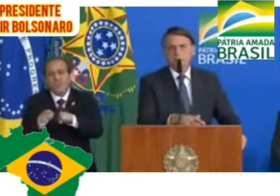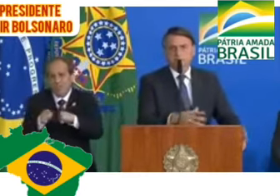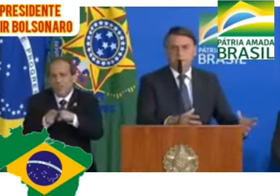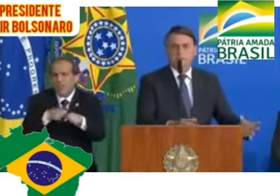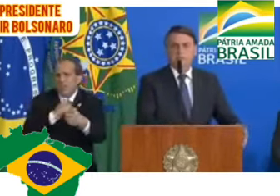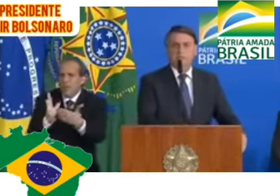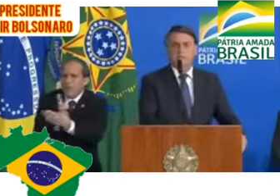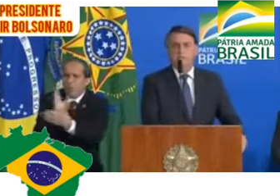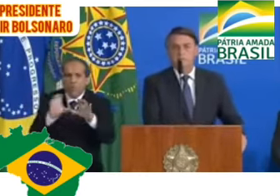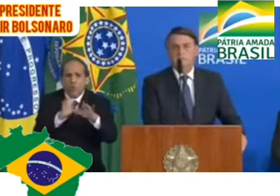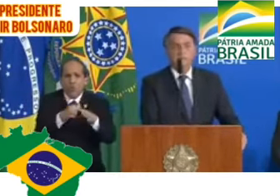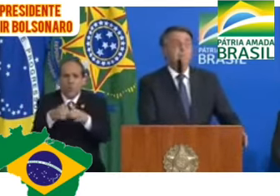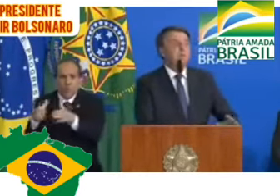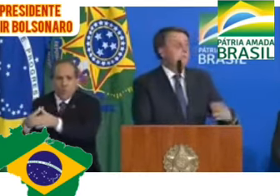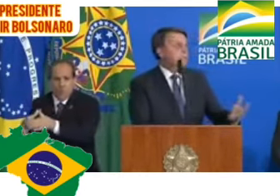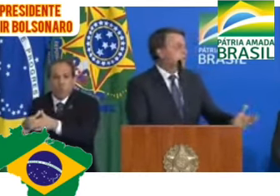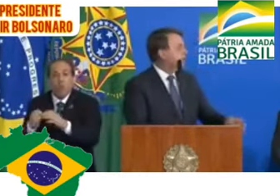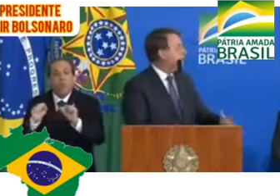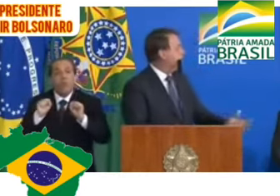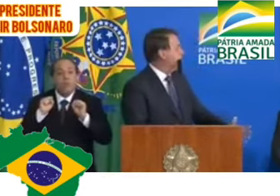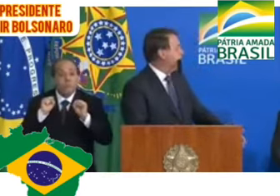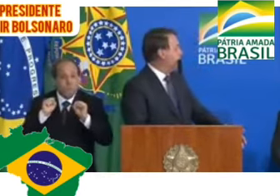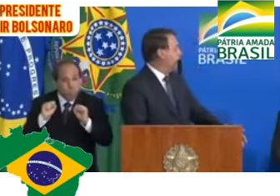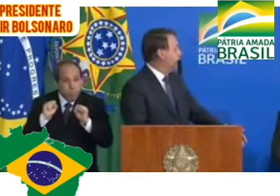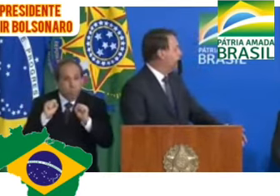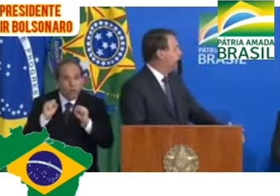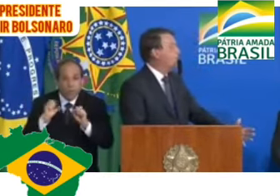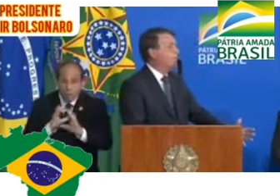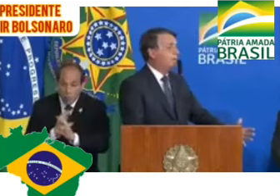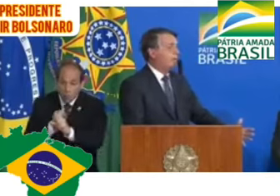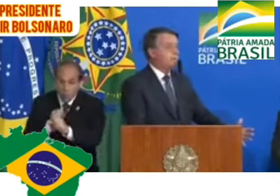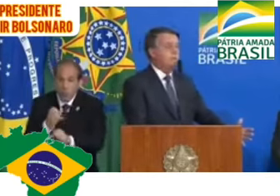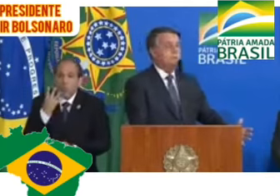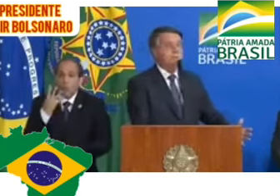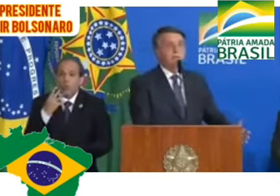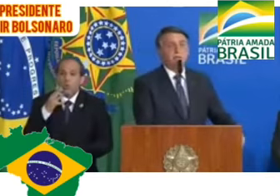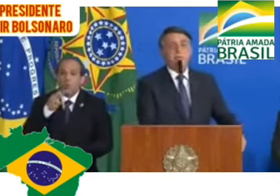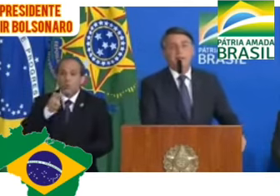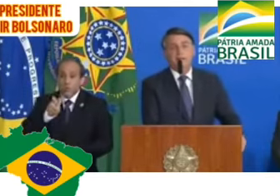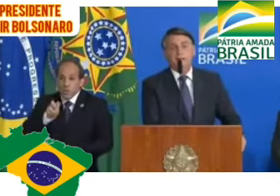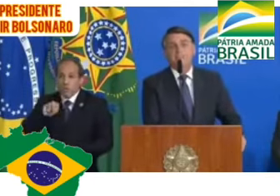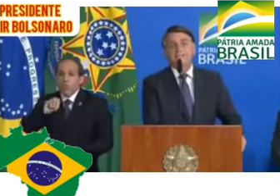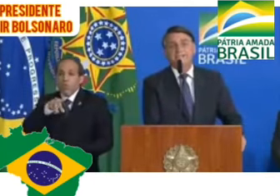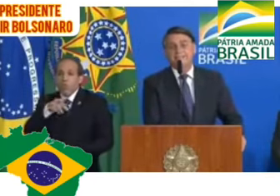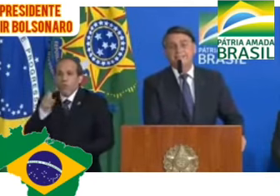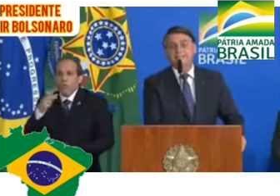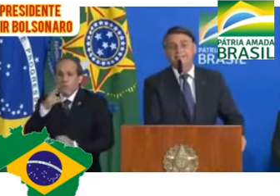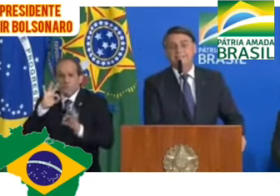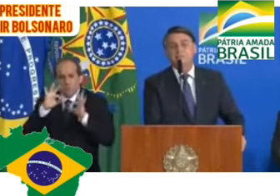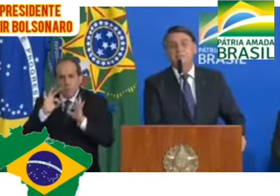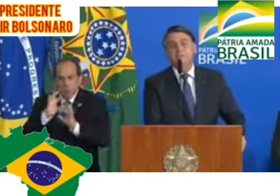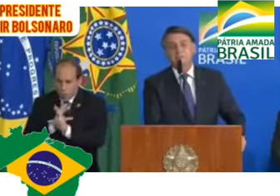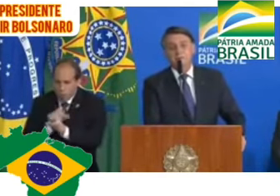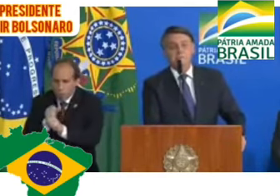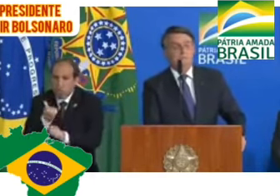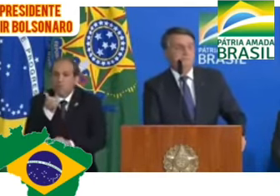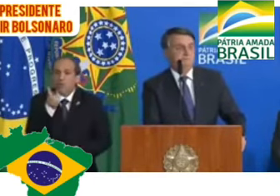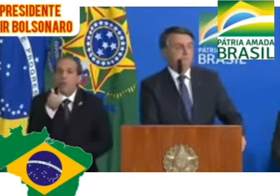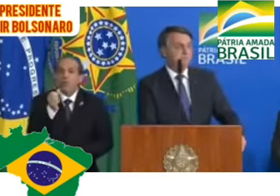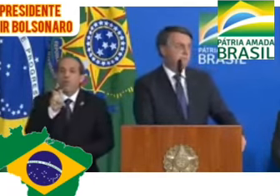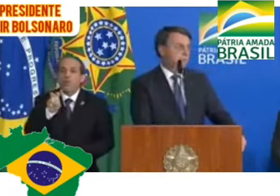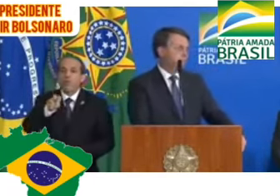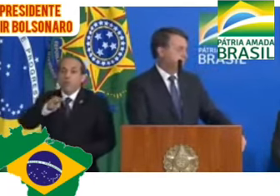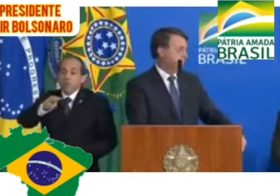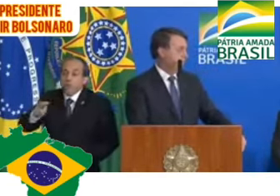outras categorias que poderia chegar a 45 milhões. Na verdade, chegamos na casa dos 65